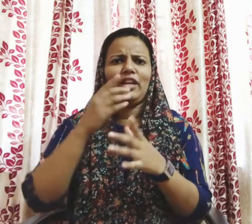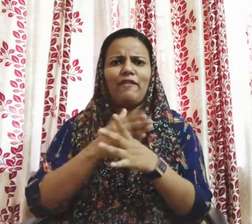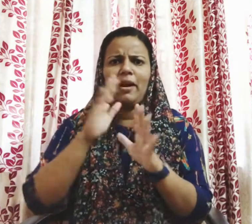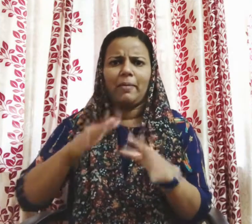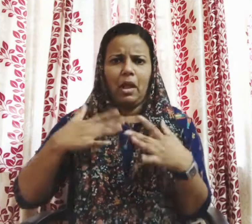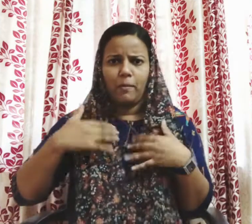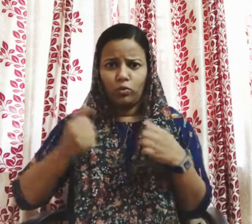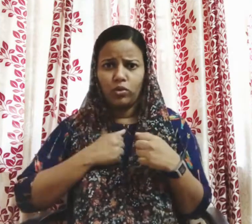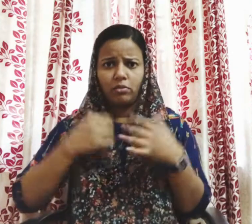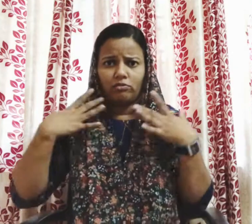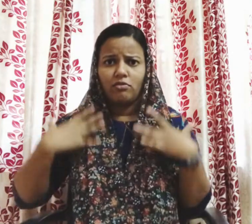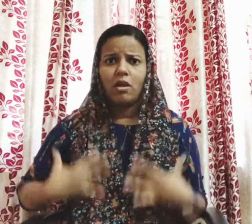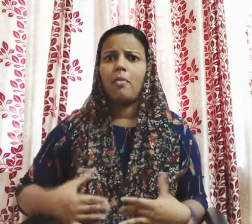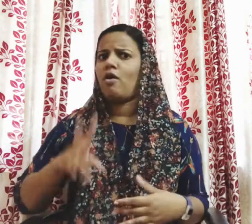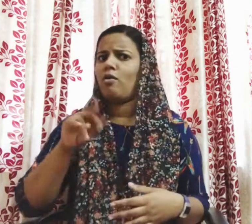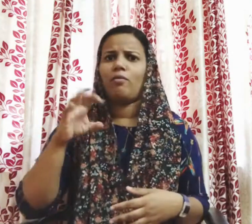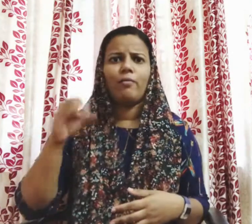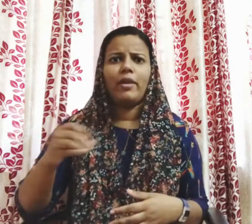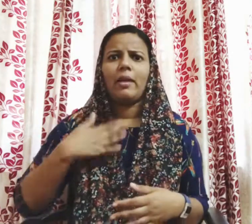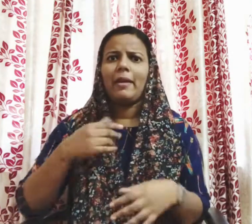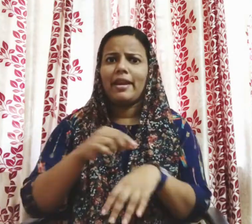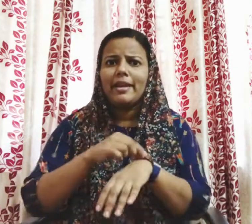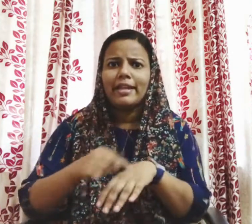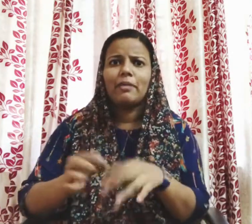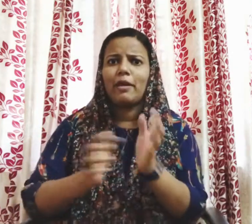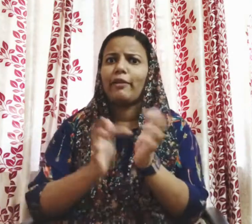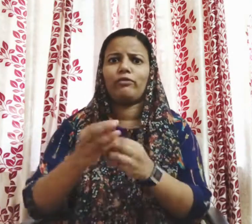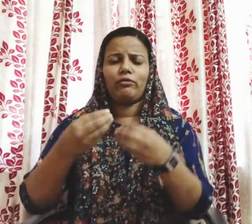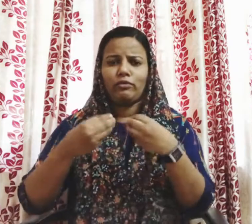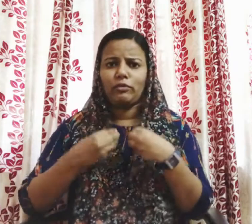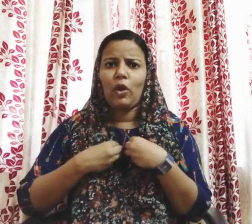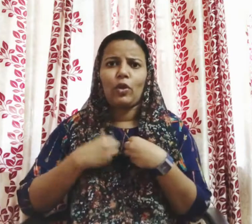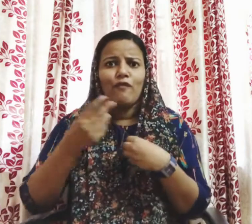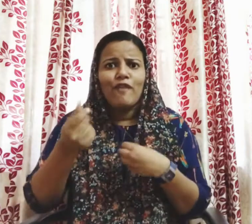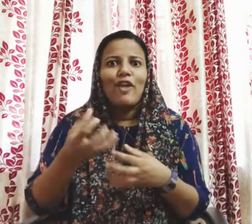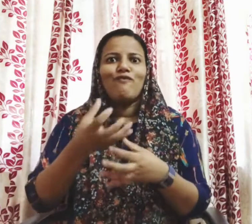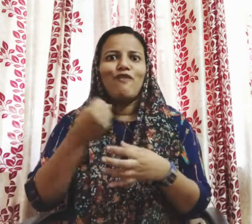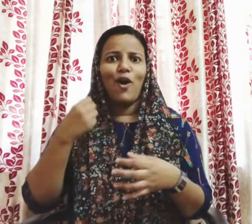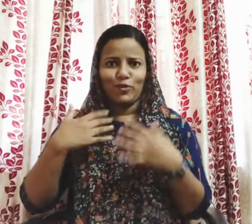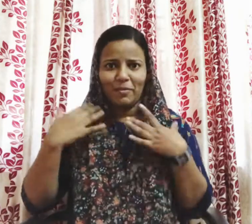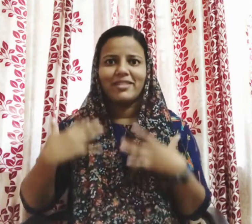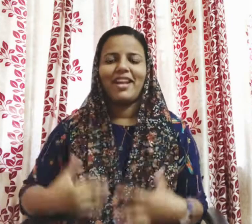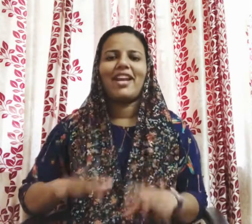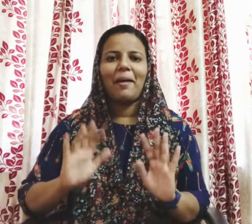അല്ല, കർത്താവ് സമ്പാദിച്ചതാണ്, തൻ്റെ രക്തം കൊടുത്ത് വിലയ്ക്ക് മേടിച്ചതാണ്. അതുകൊണ്ട് ഈ